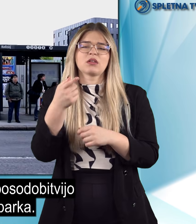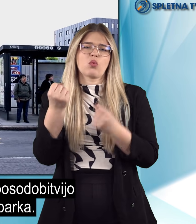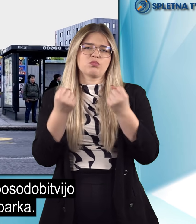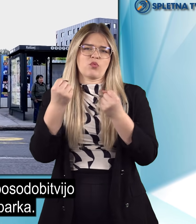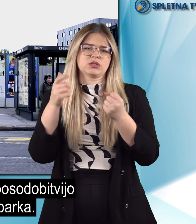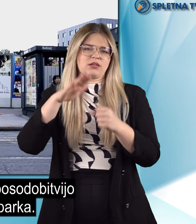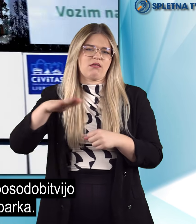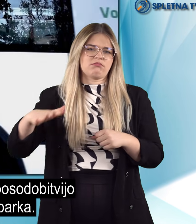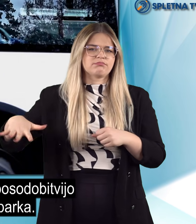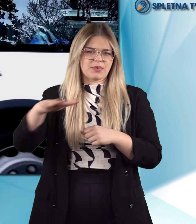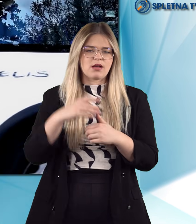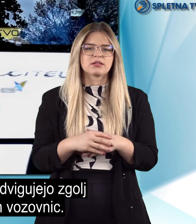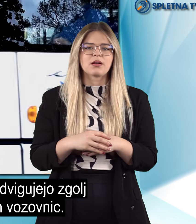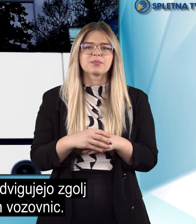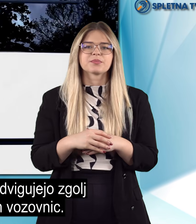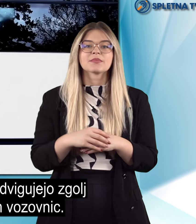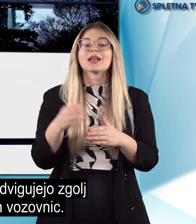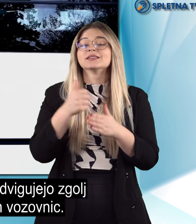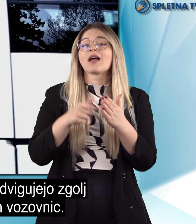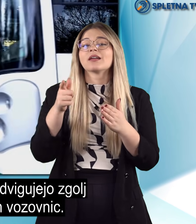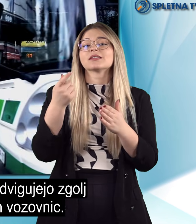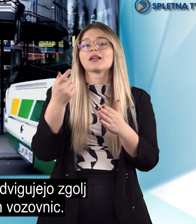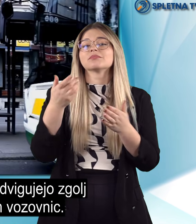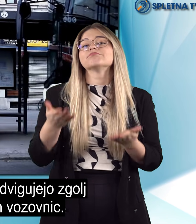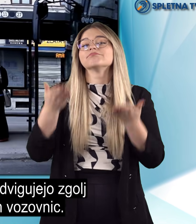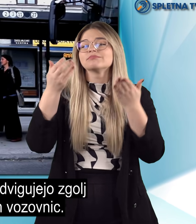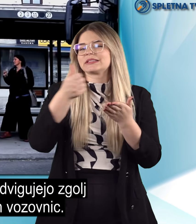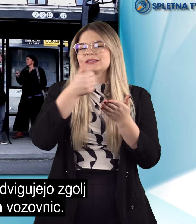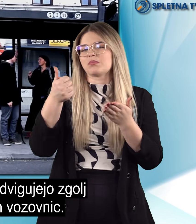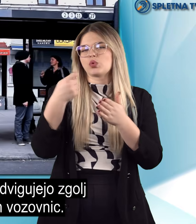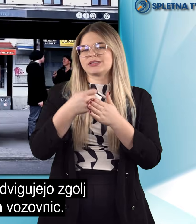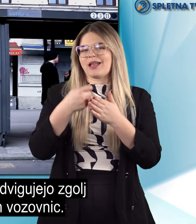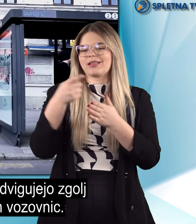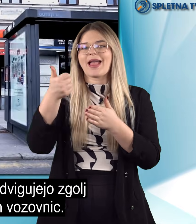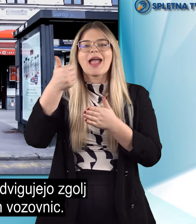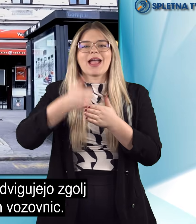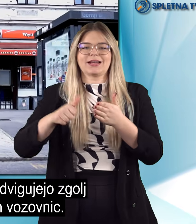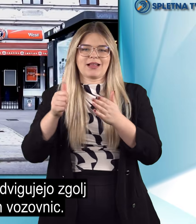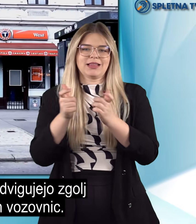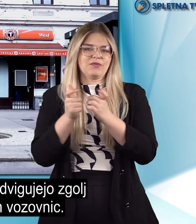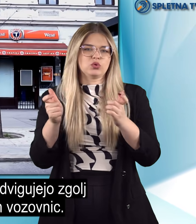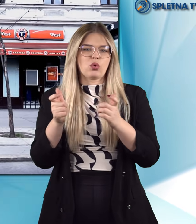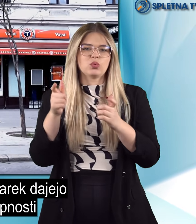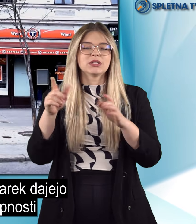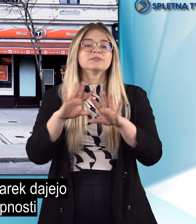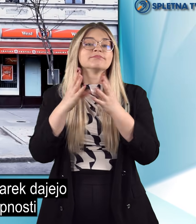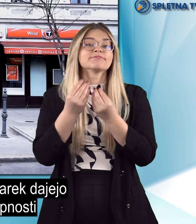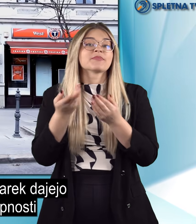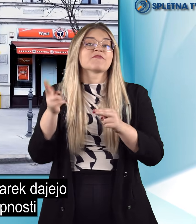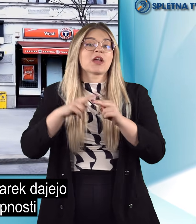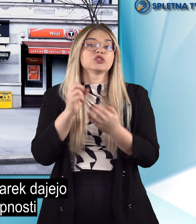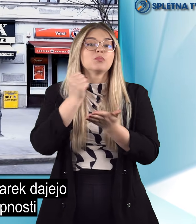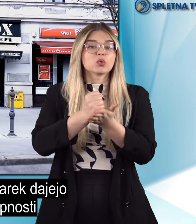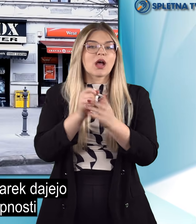parka. Zaenkrat se sicer dvigujejo zgolj cene enkratnih vozovnic. Vse večji